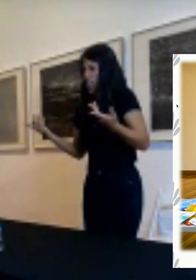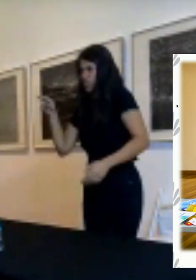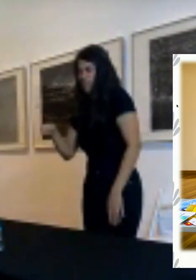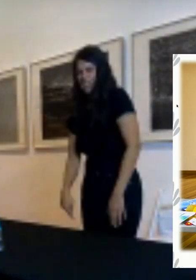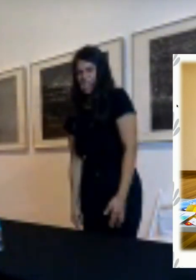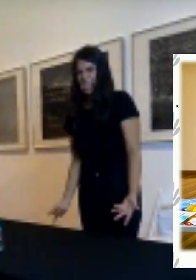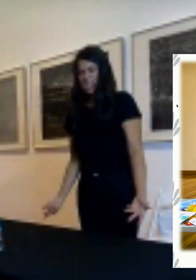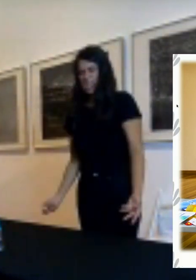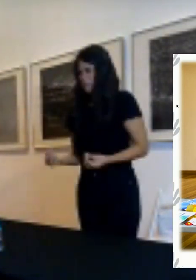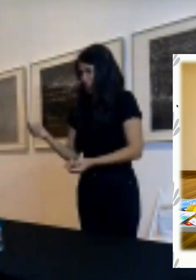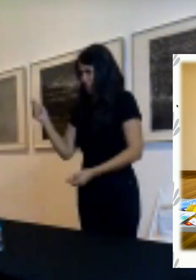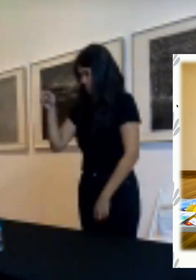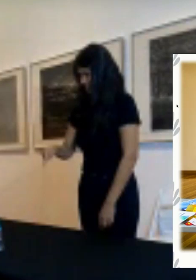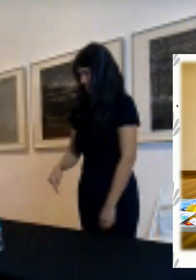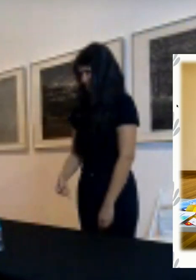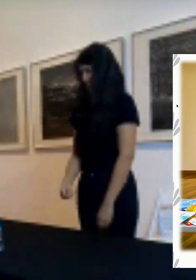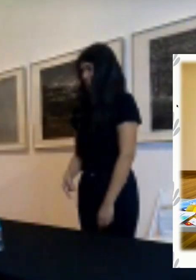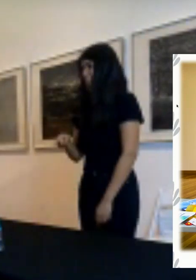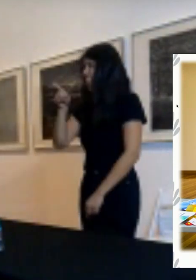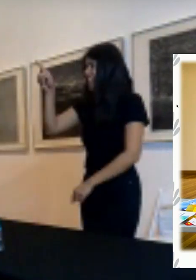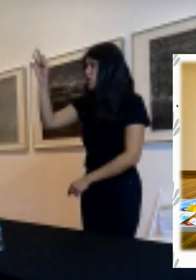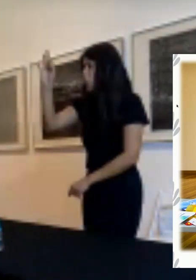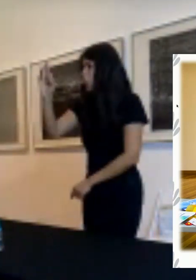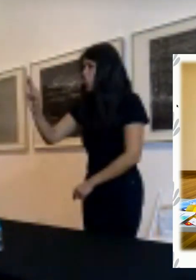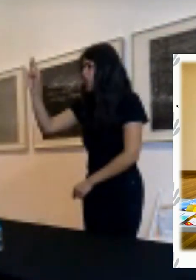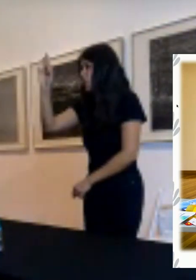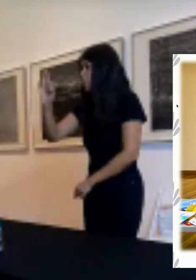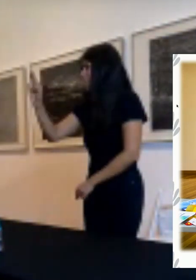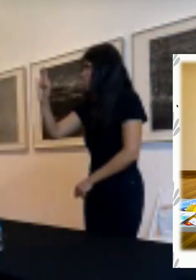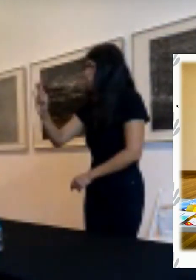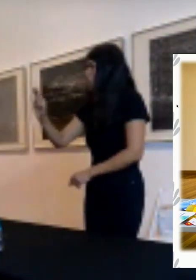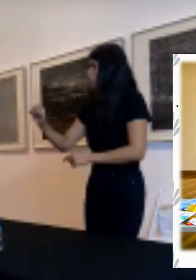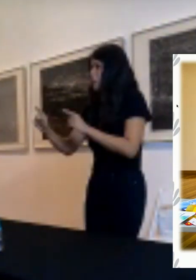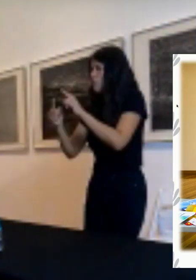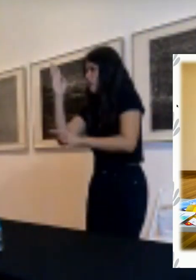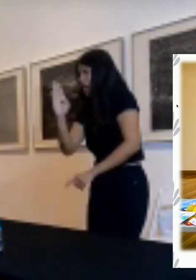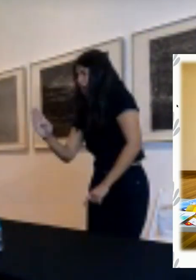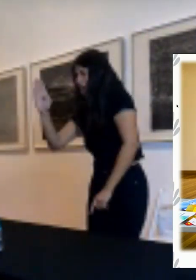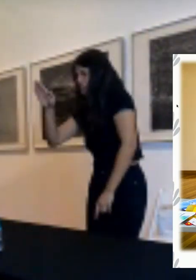trajeron? Si esos son dibujos de cabros de que primero preparado.